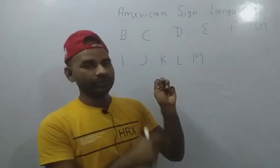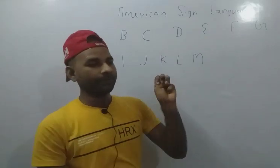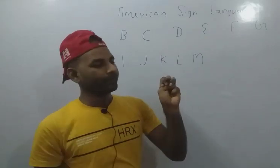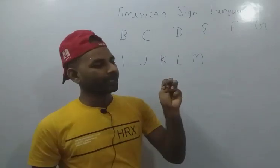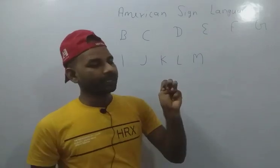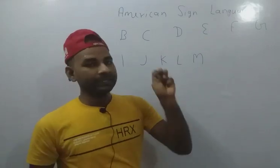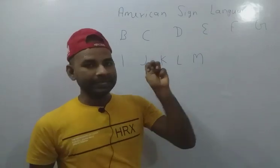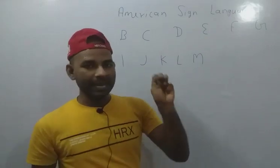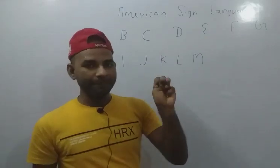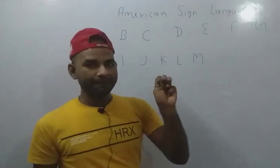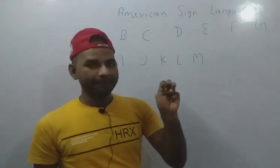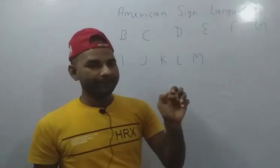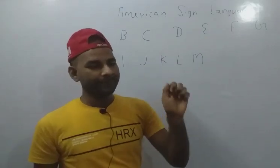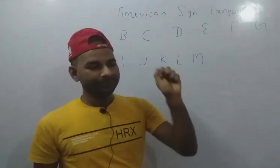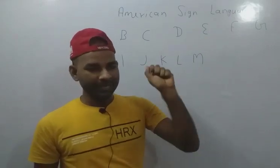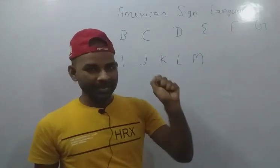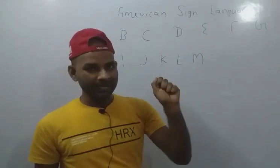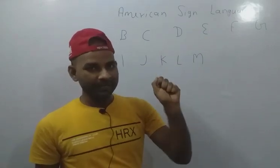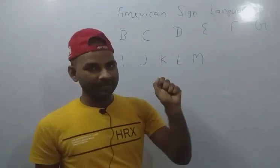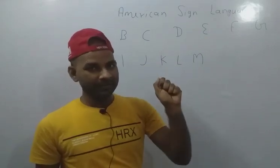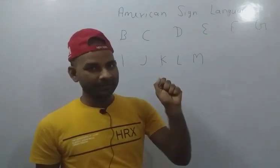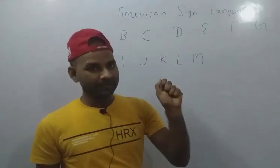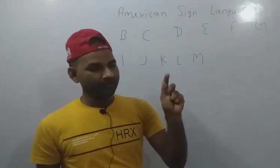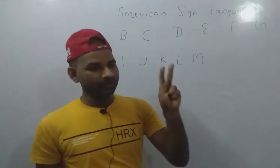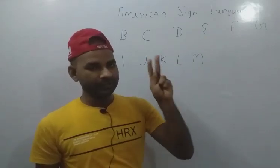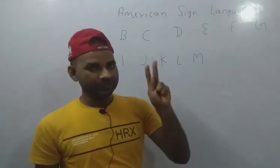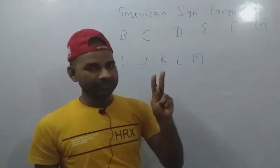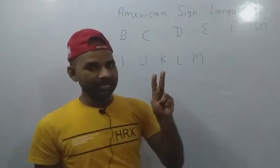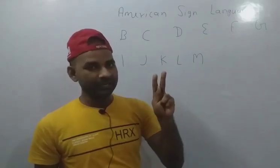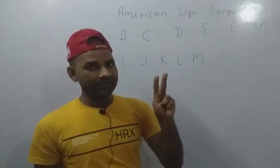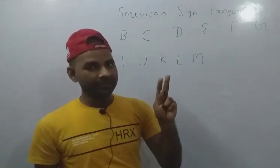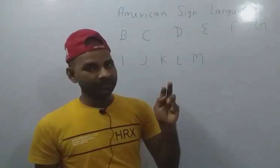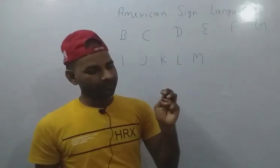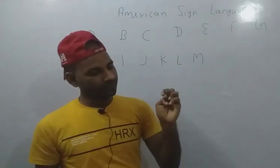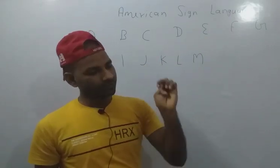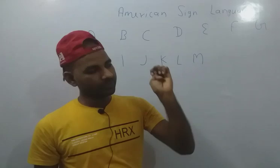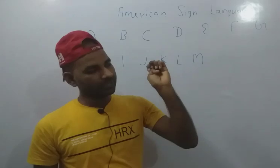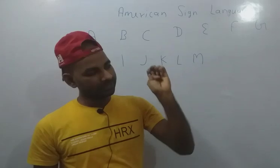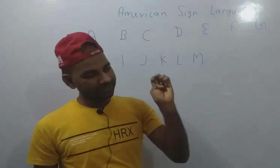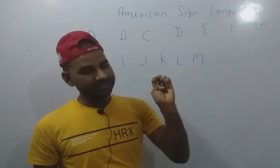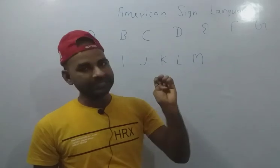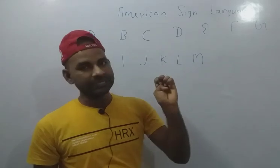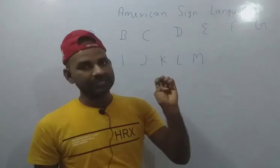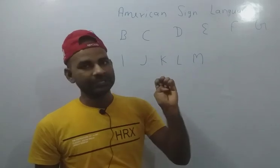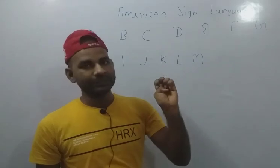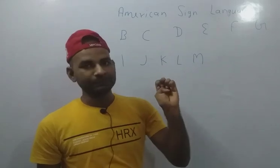एक एम, ए, और ये के, और ये ई,